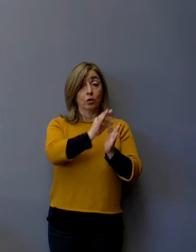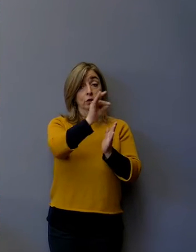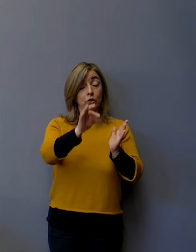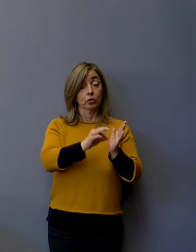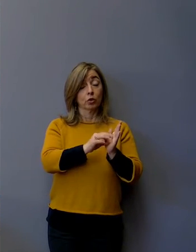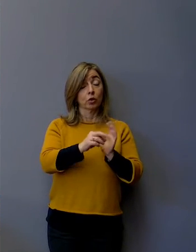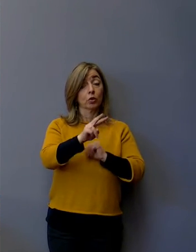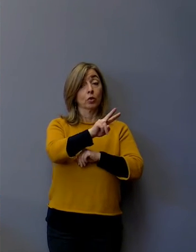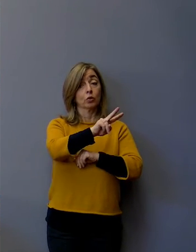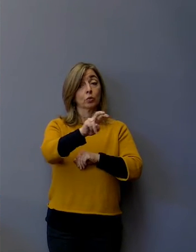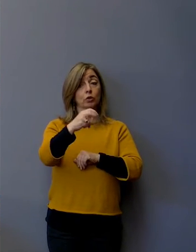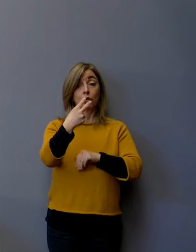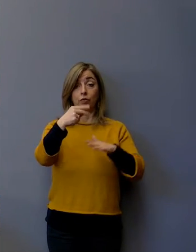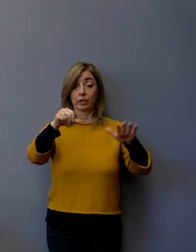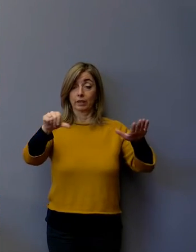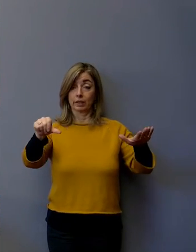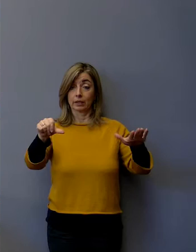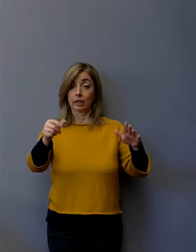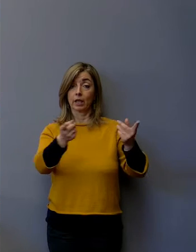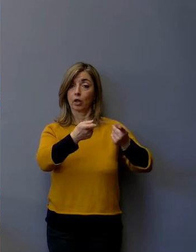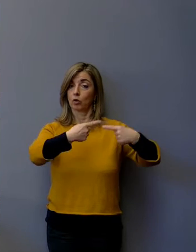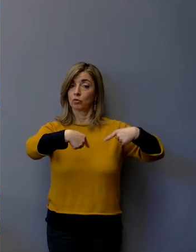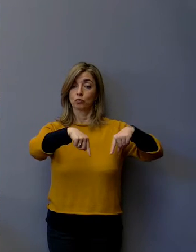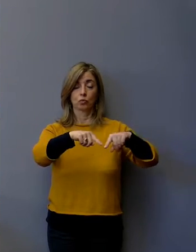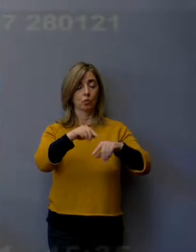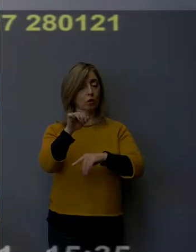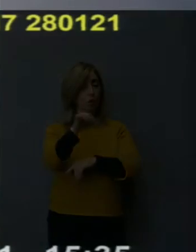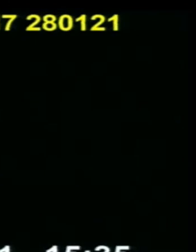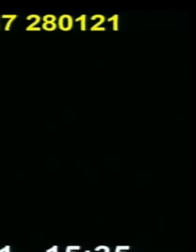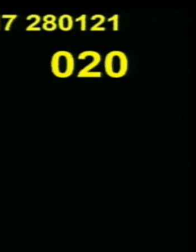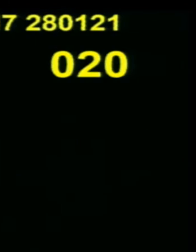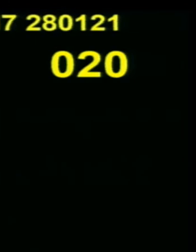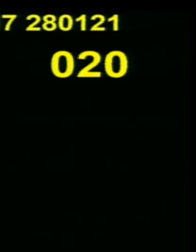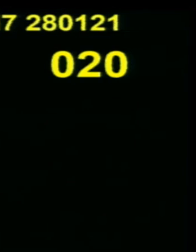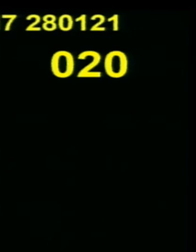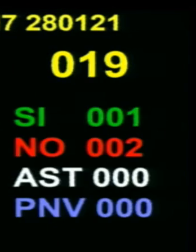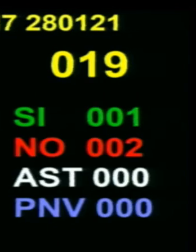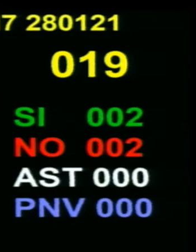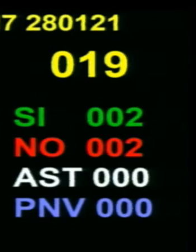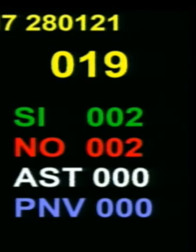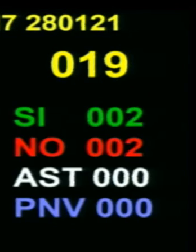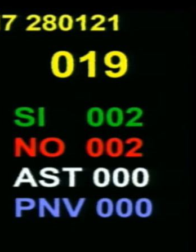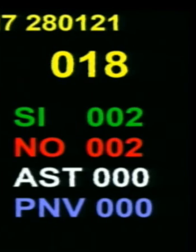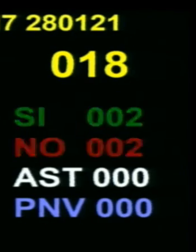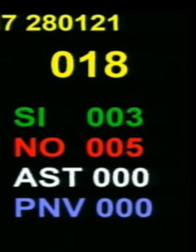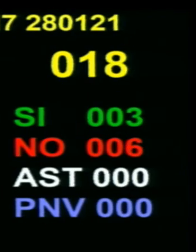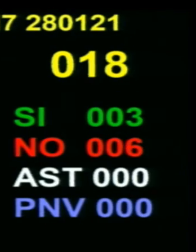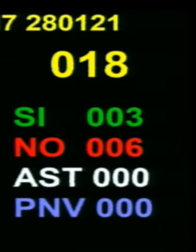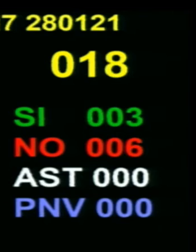226 con parere contrario della giunta si vota